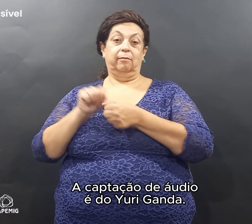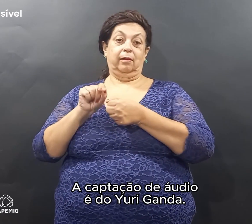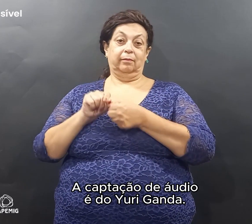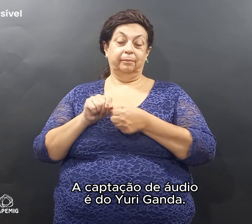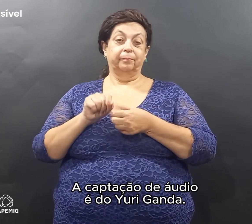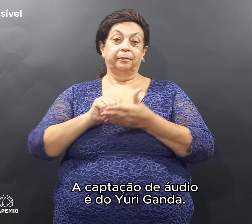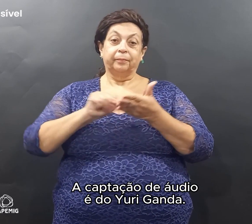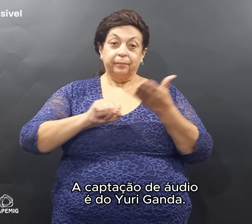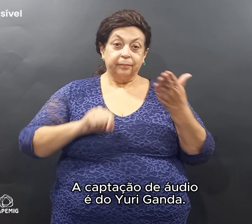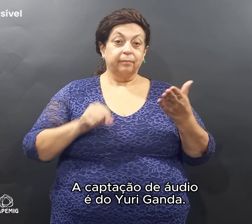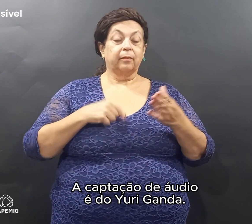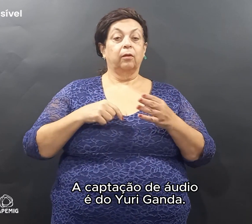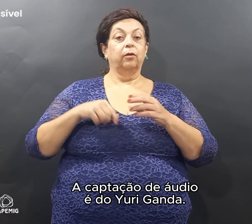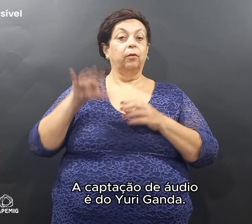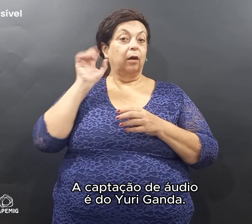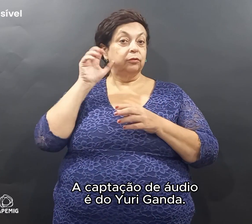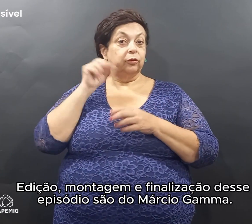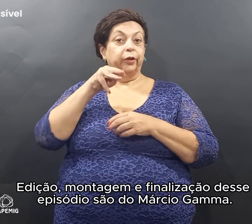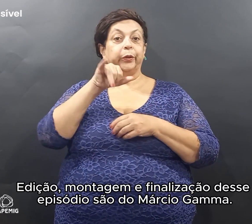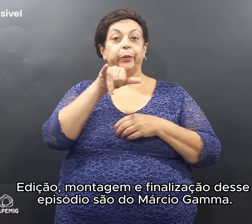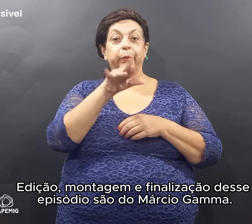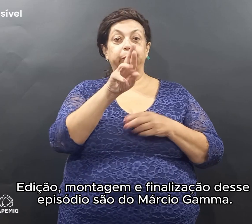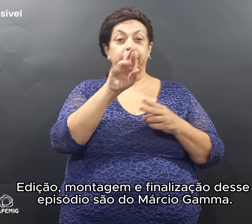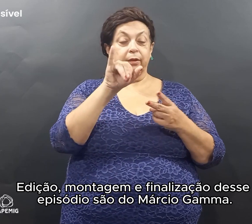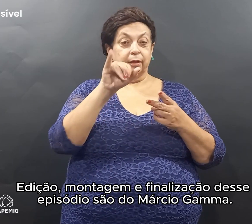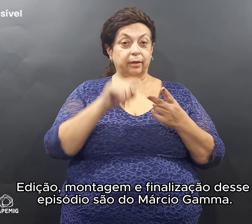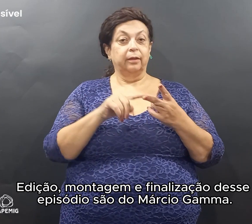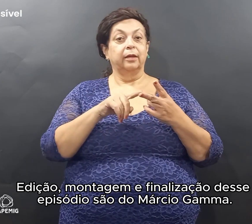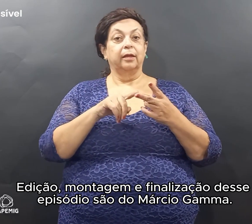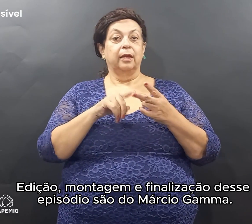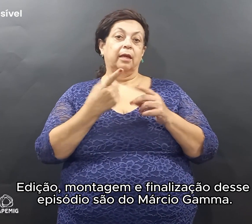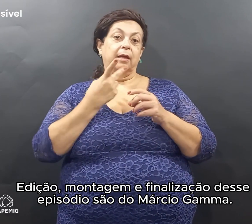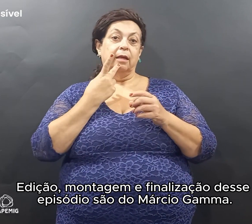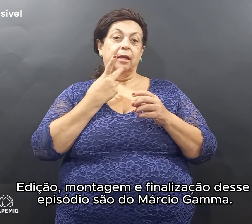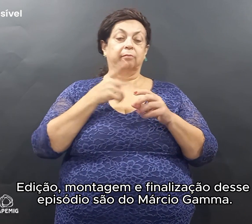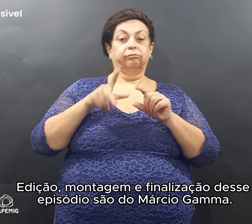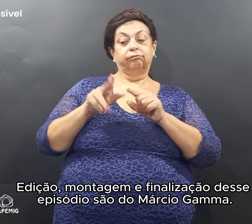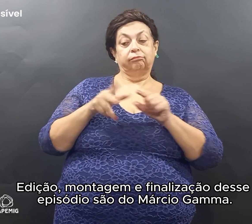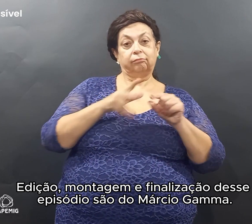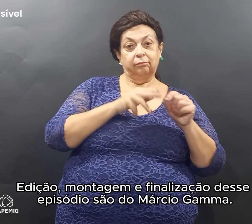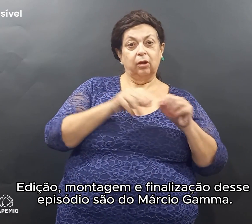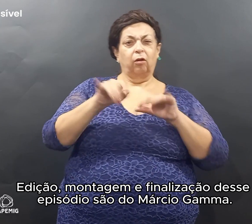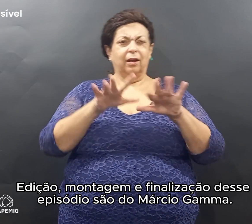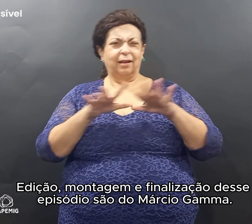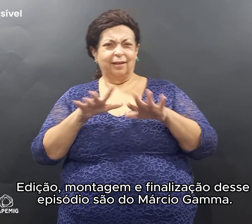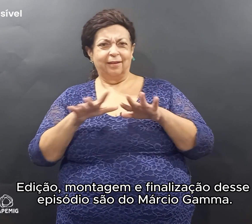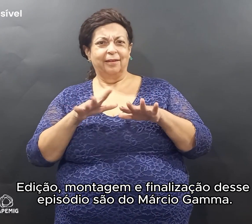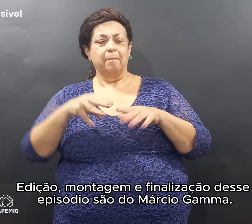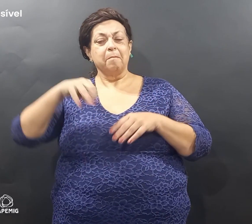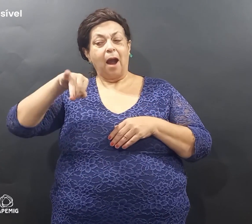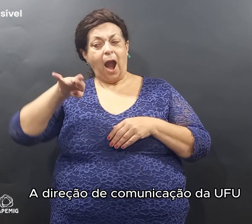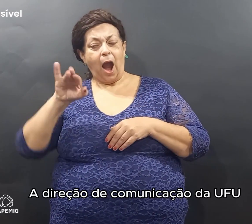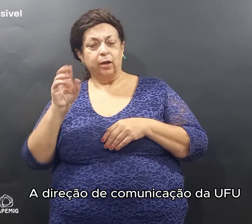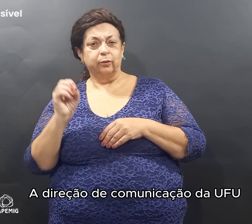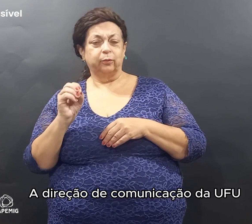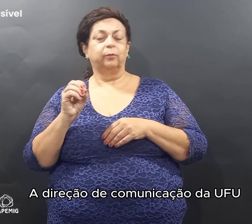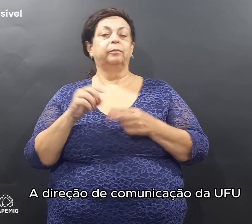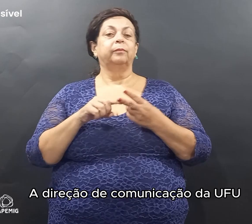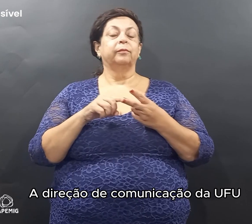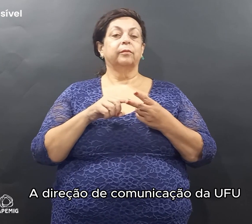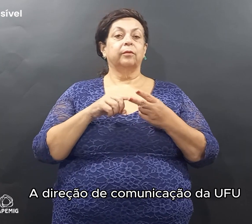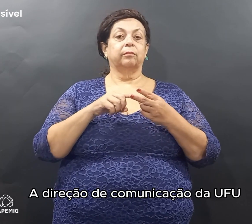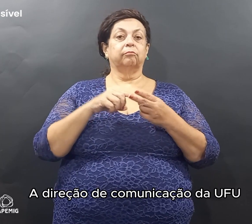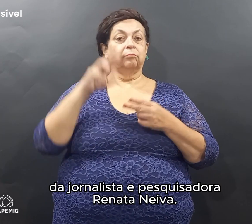A captação de áudio é do Yuri Ganda. Edição, montagem e finalização desse episódio são do Márcio Gama. A direção